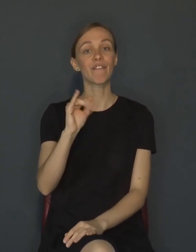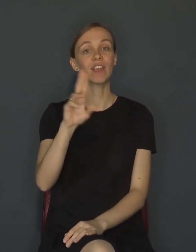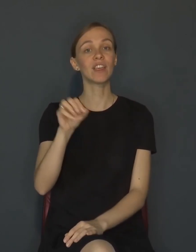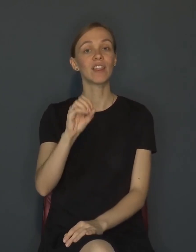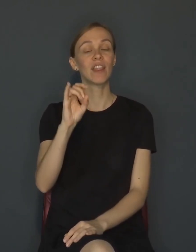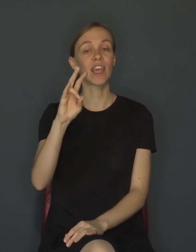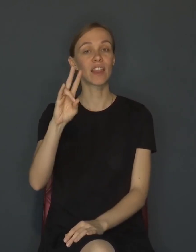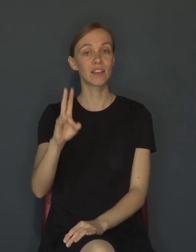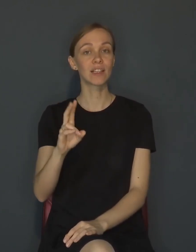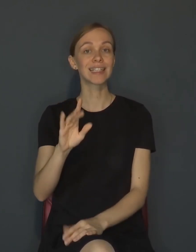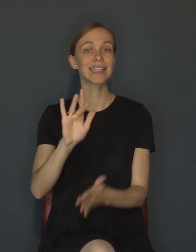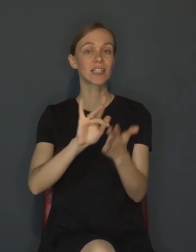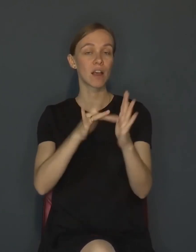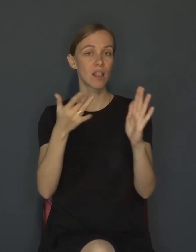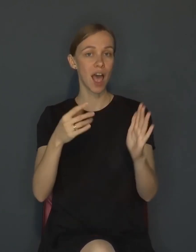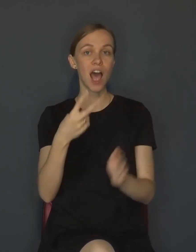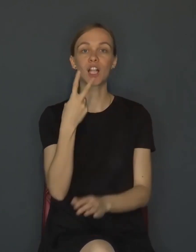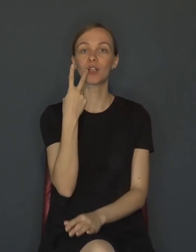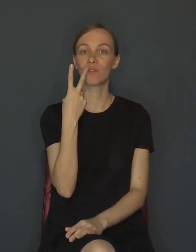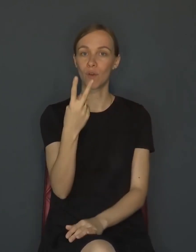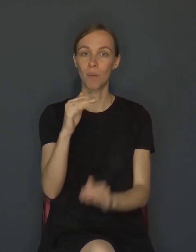двома нішами для статуй,